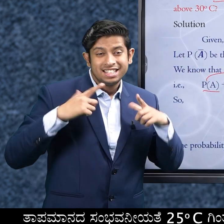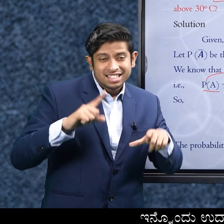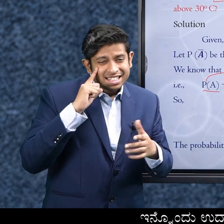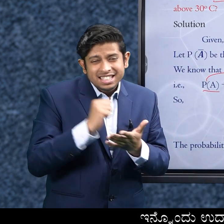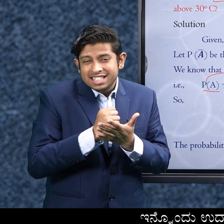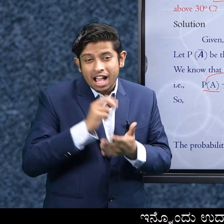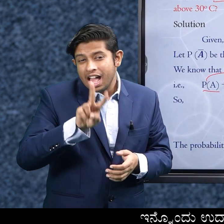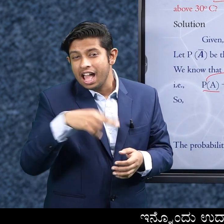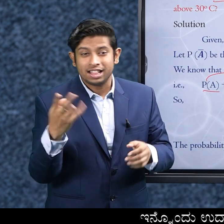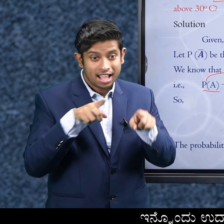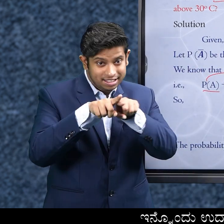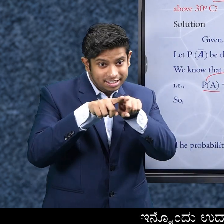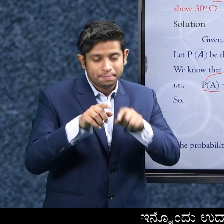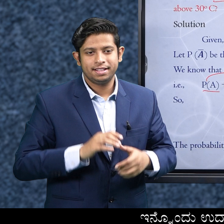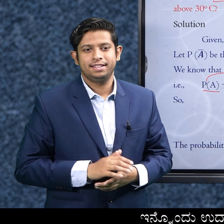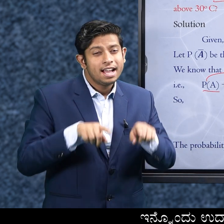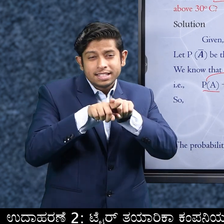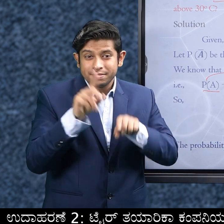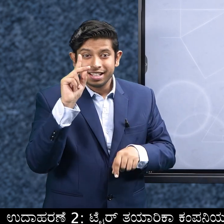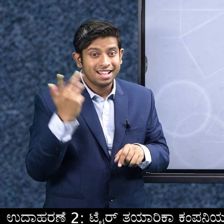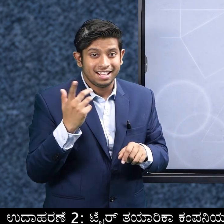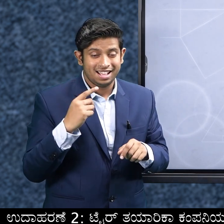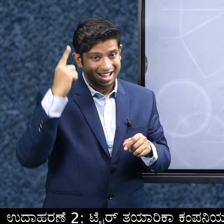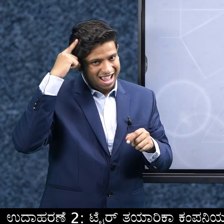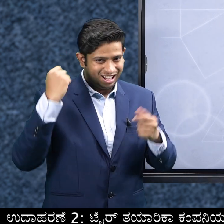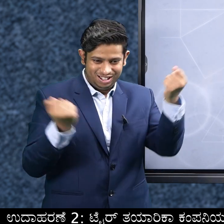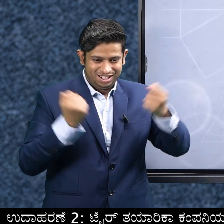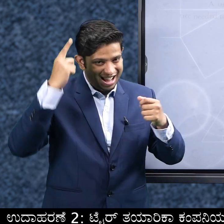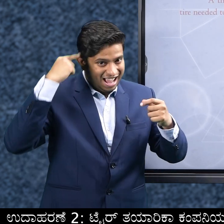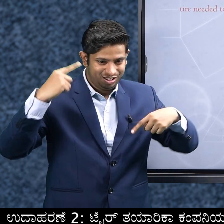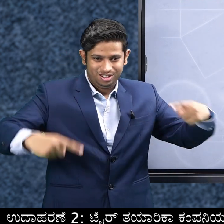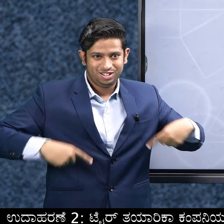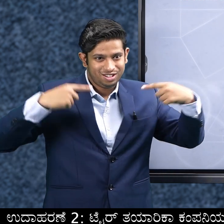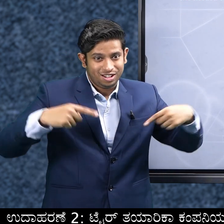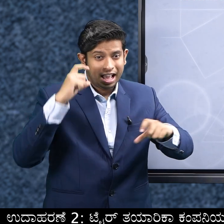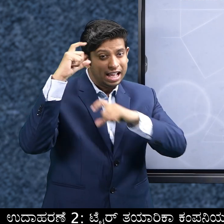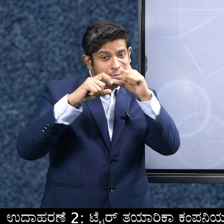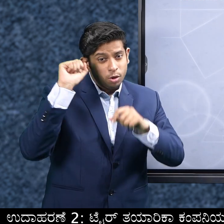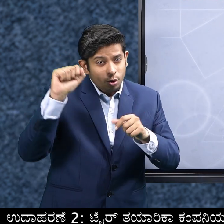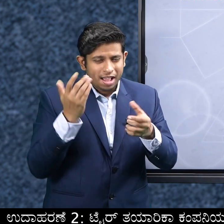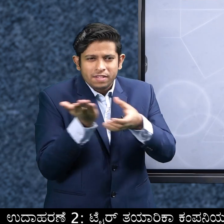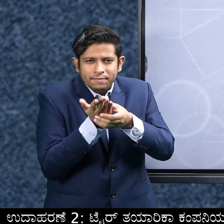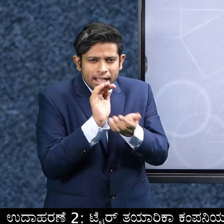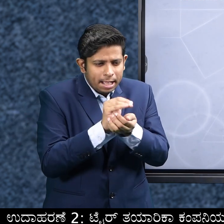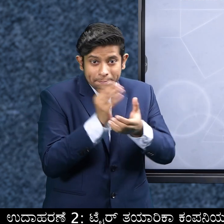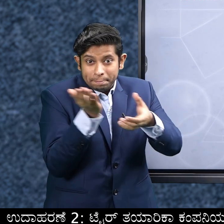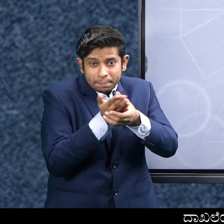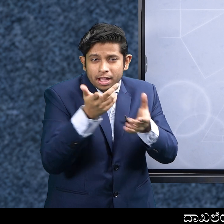ಇನ್ನೊಂದು ಉದಾಹರಣೆಯನ್ನ ಪ್ರಯತ್ನಿಸೋಣ. ಉದಾಹರಣೆ 2. ಟೈರ್ ತಯಾರಿಕಾ ಕಂಪನಿಯು ಟೈರ್ ಅನ್ನ ಬದಲಾಯಿಸುವ ಮೊದಲು ಕ್ರಮಿಸಿದ ದೂರದ